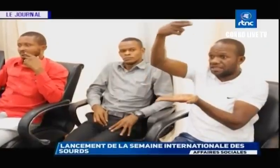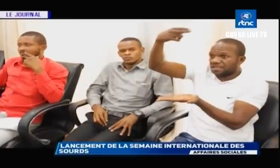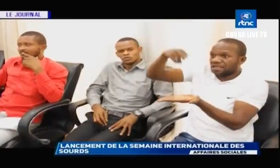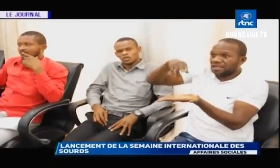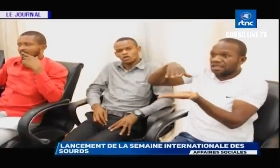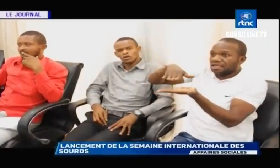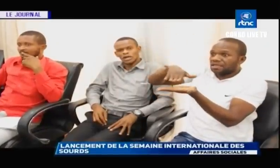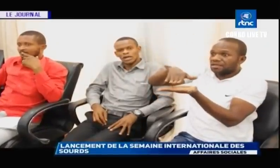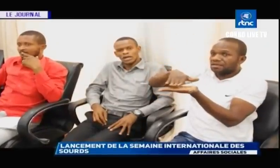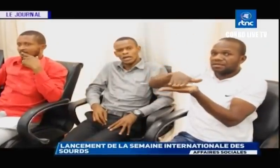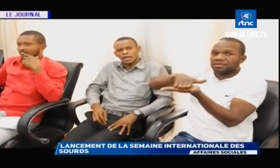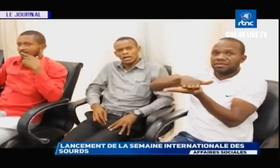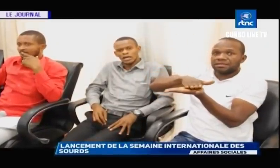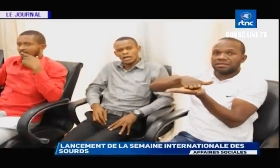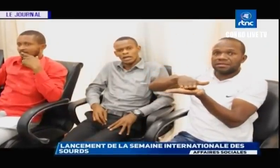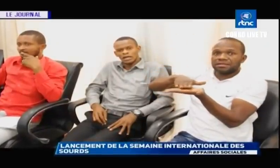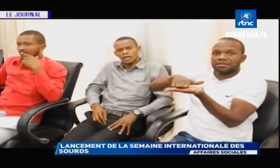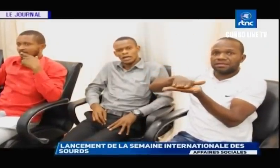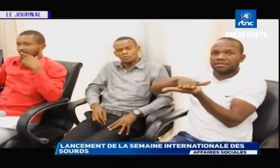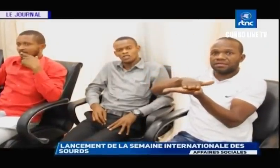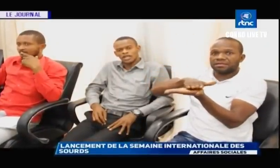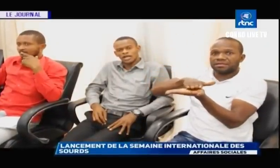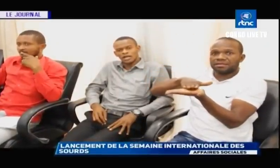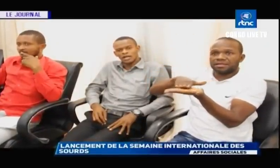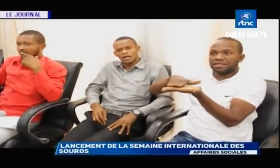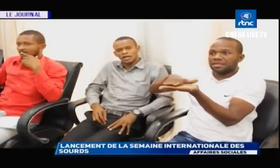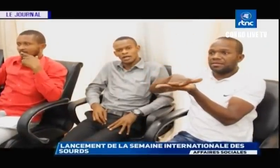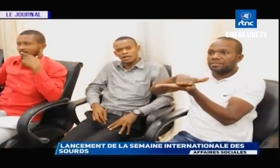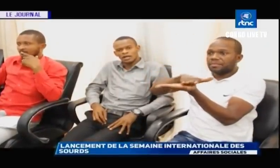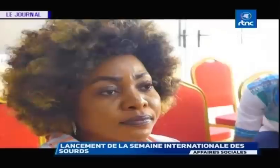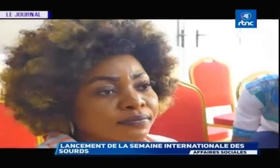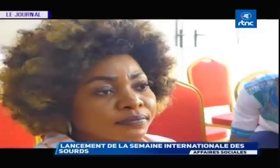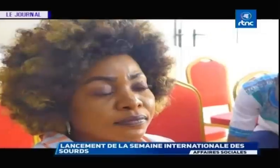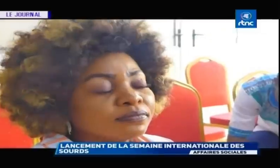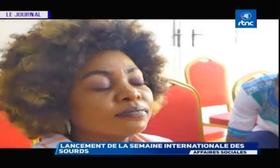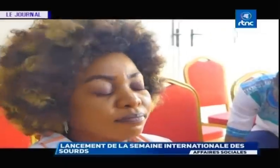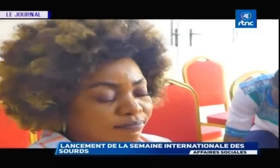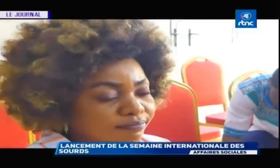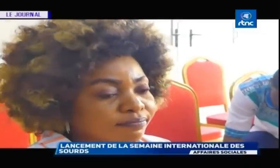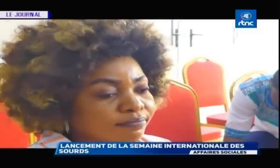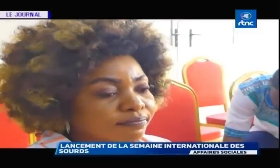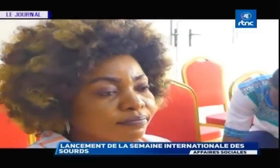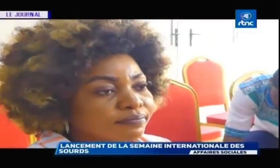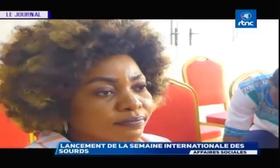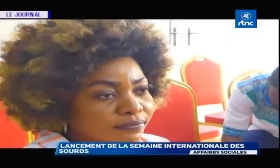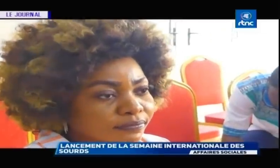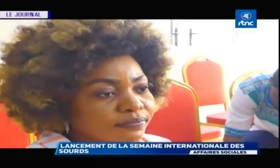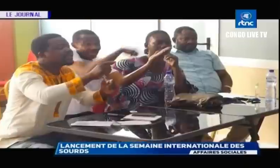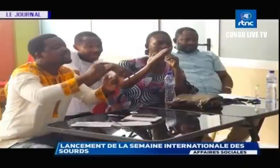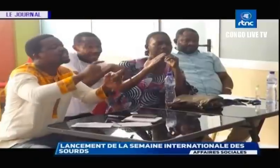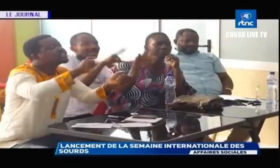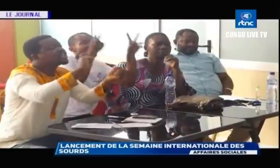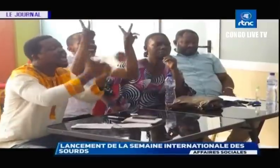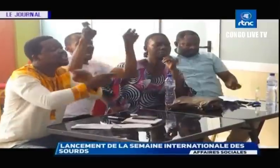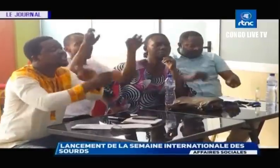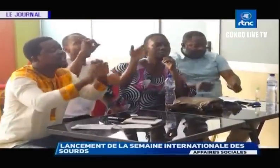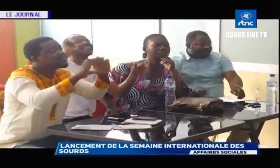temps cette autre manière de communiquer des sourds et malentendants entre eux et avec les entendants l'ayant apprise.